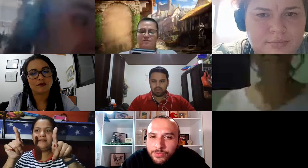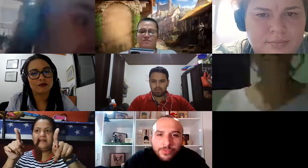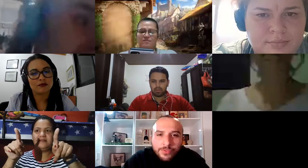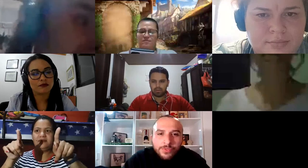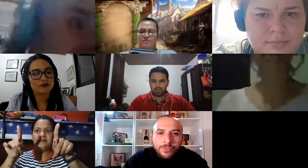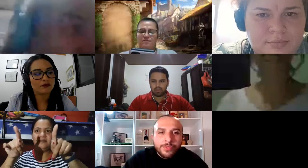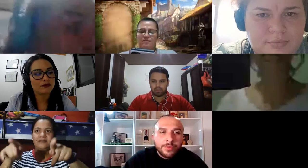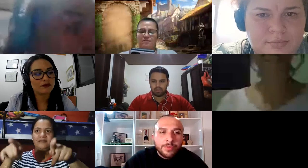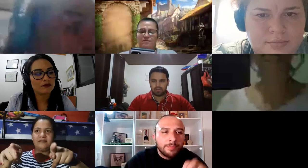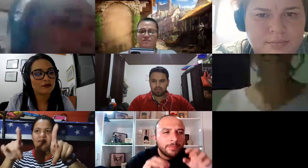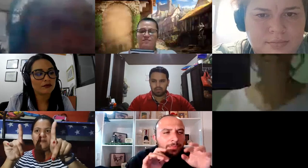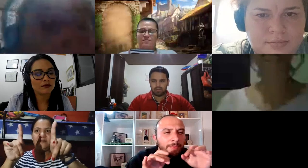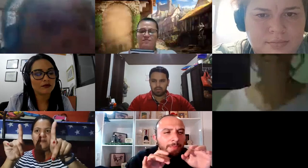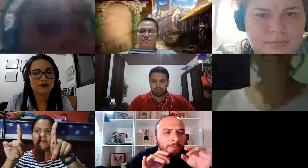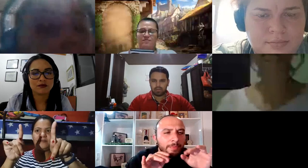Te vemos bien, Fabián.